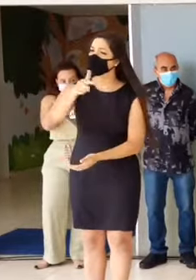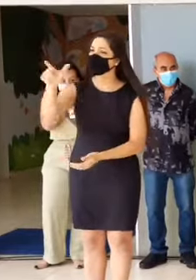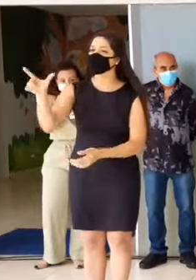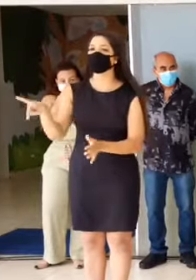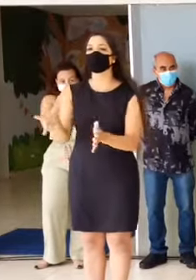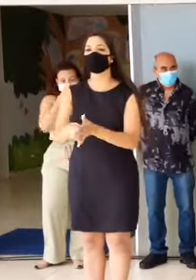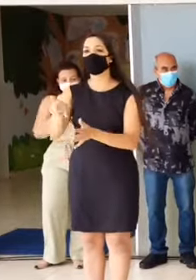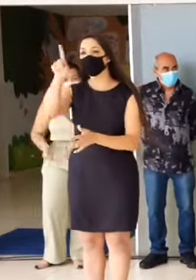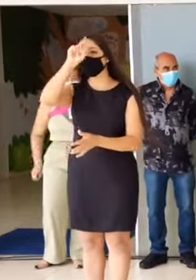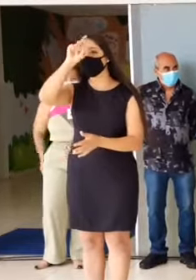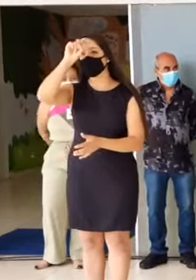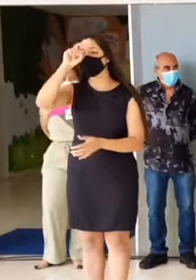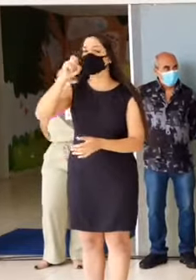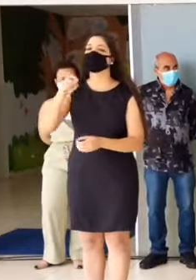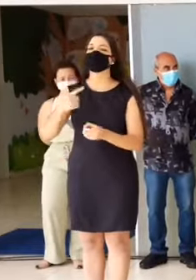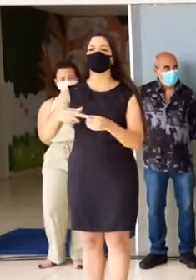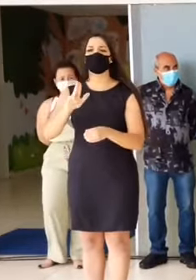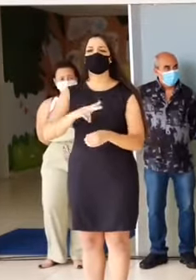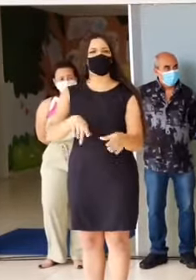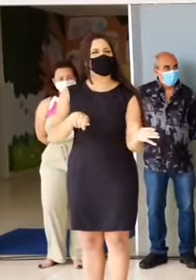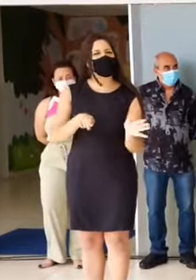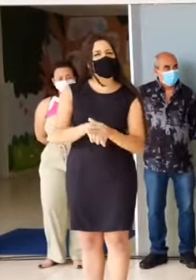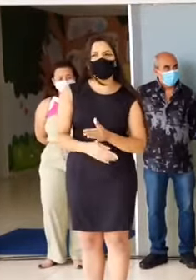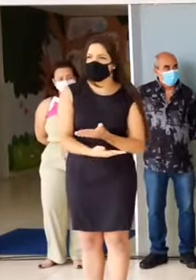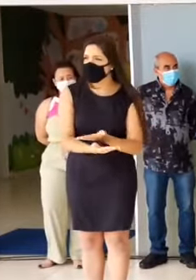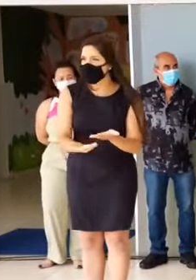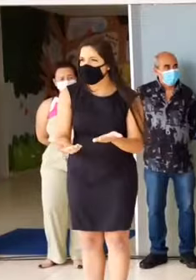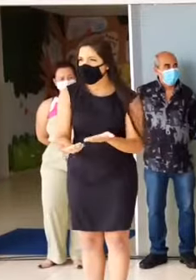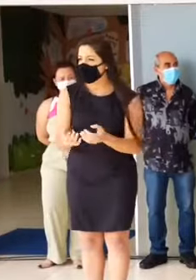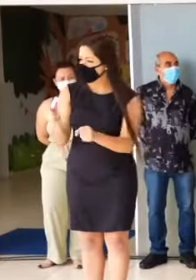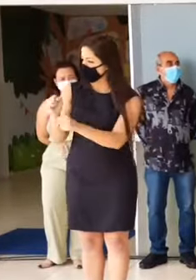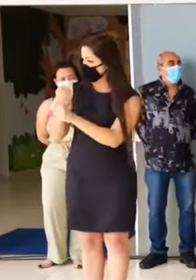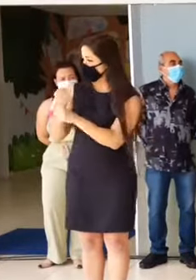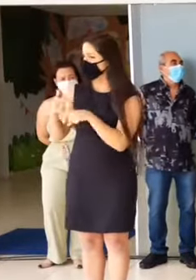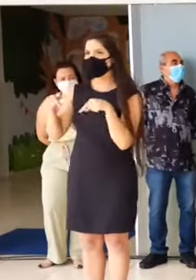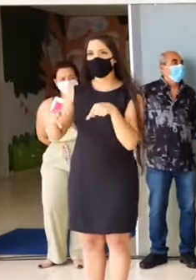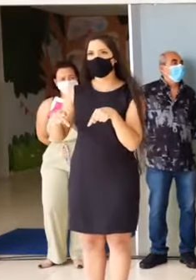Eu pergunto para você, todo o material aqui foi